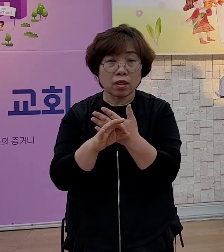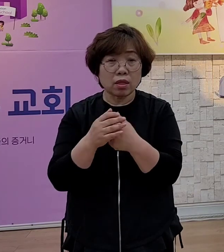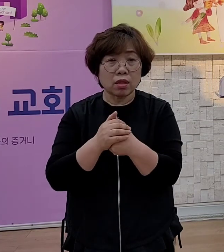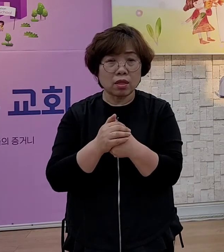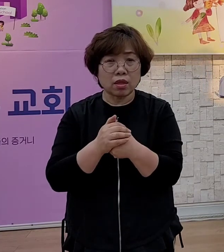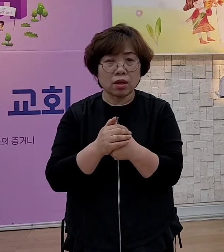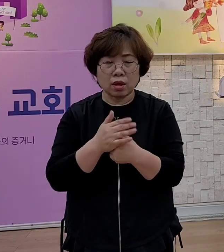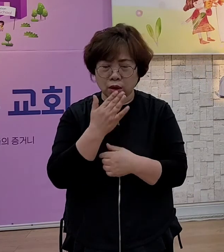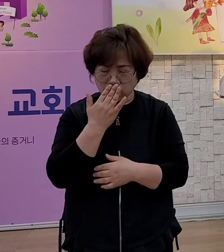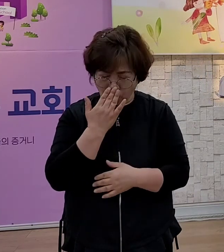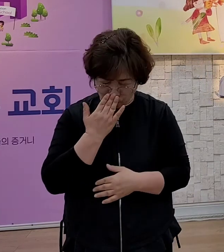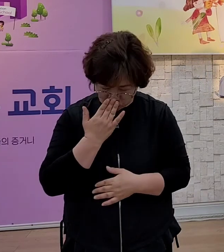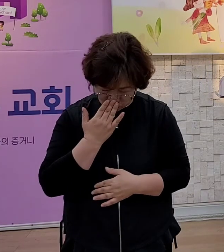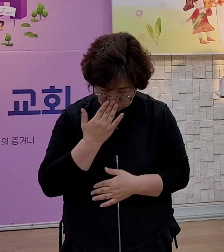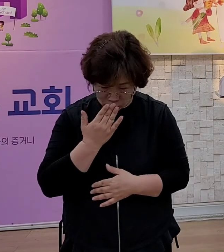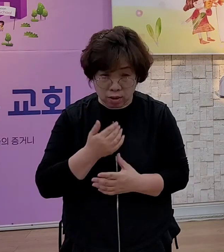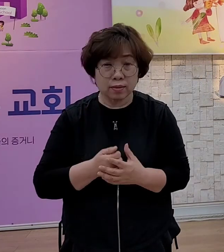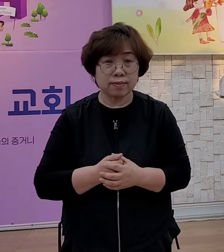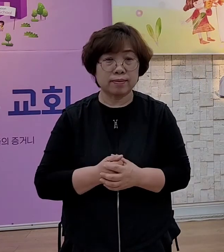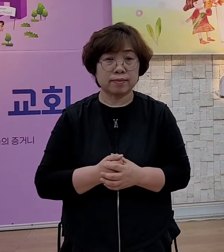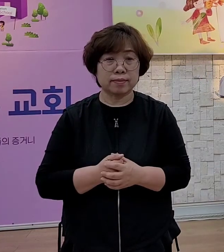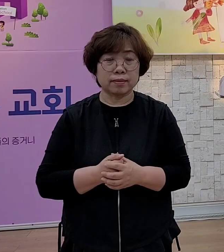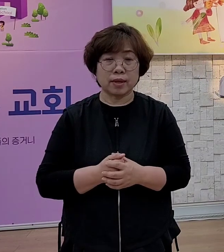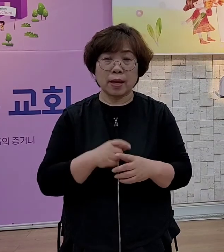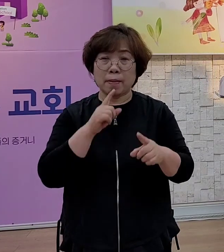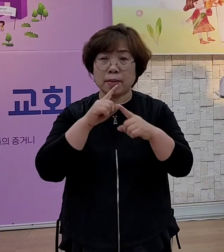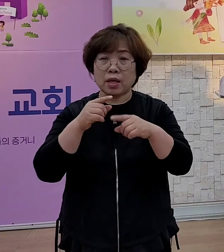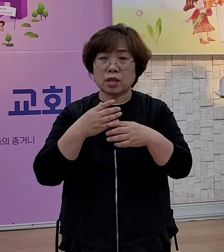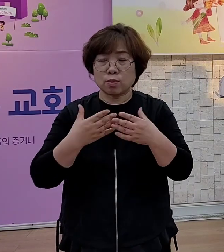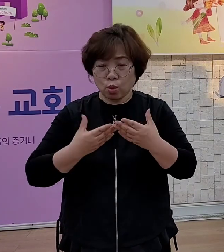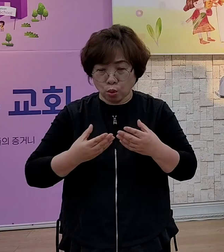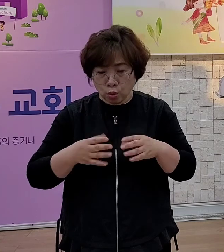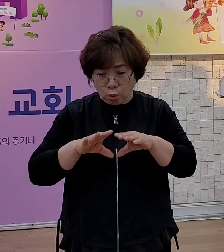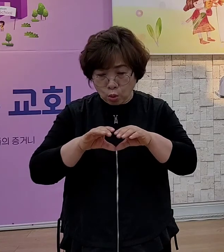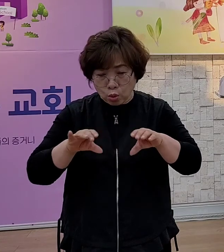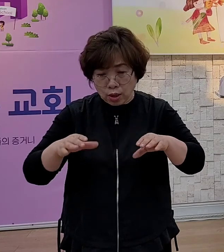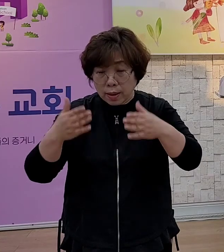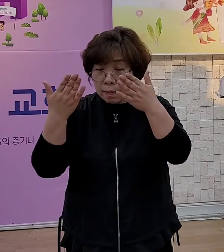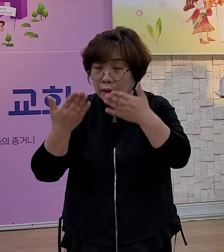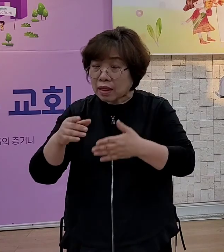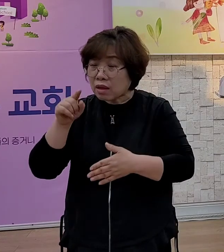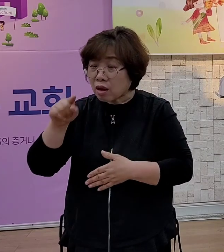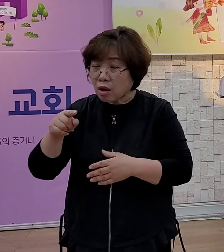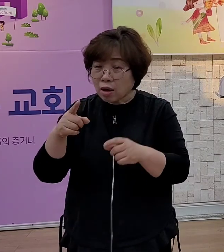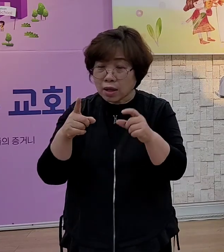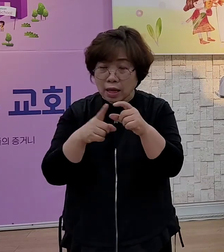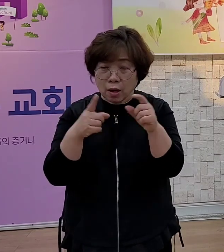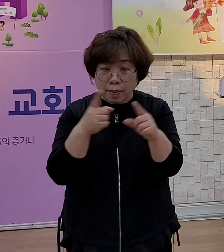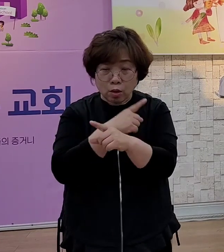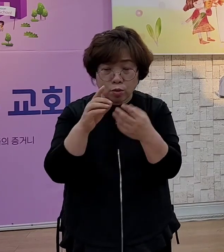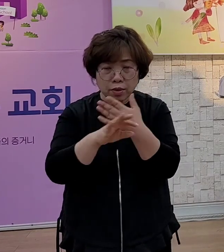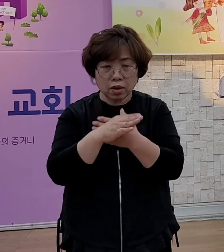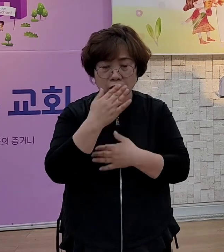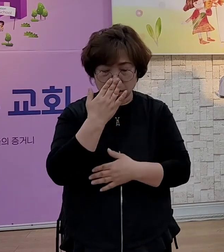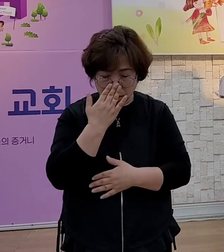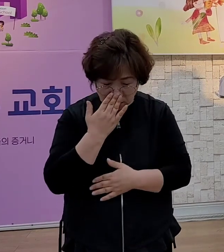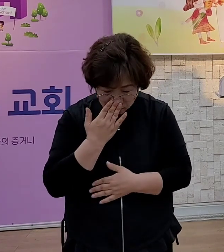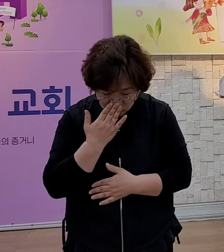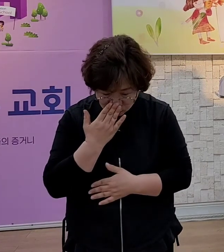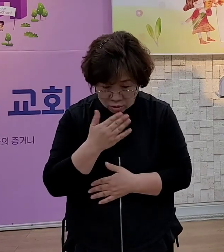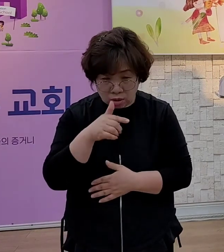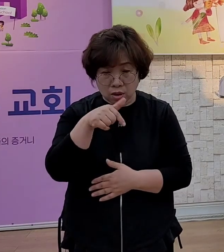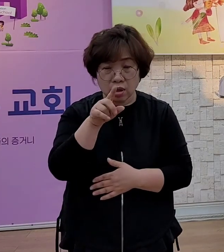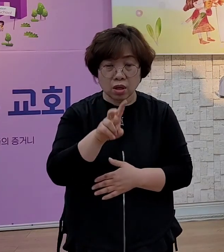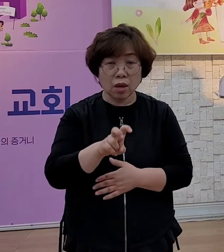이걸 겸손이라고 해요. 겸손. 하나님의 말씀을 온유함으로 받는 것을 바로 겸손이라 이렇게 얘기합니다.